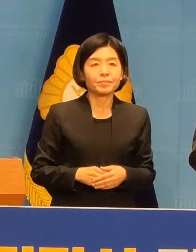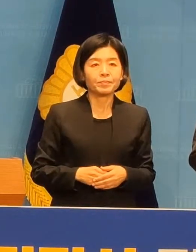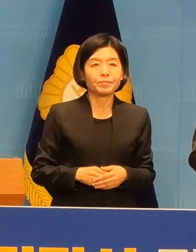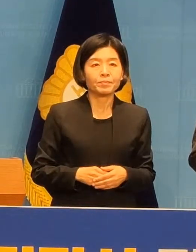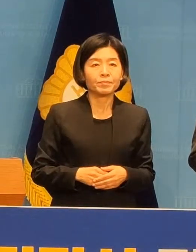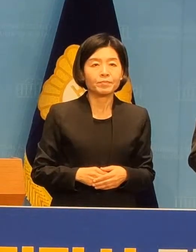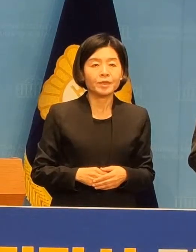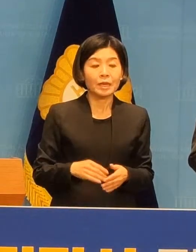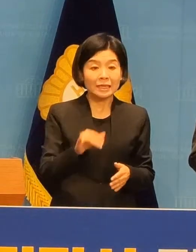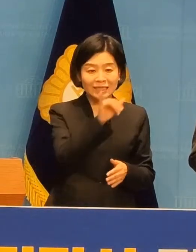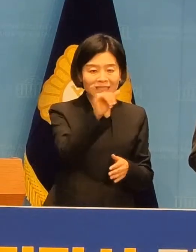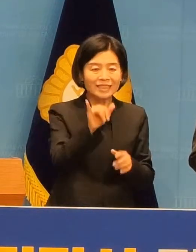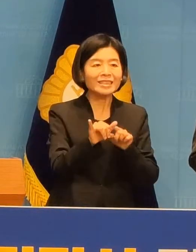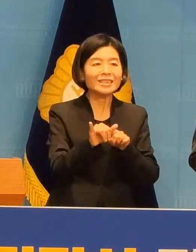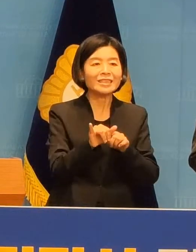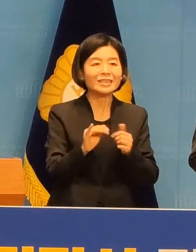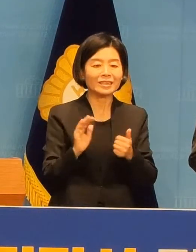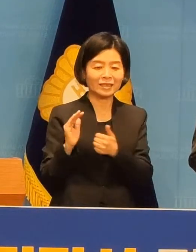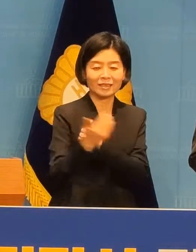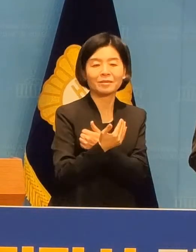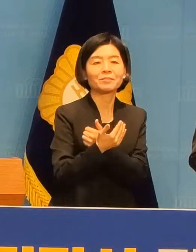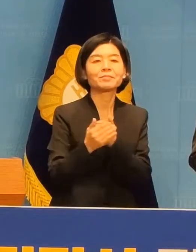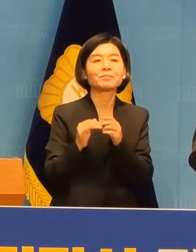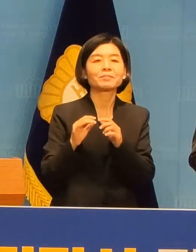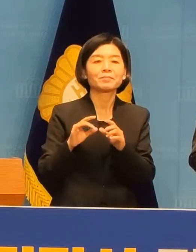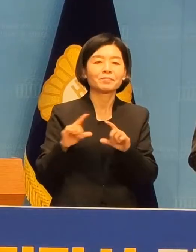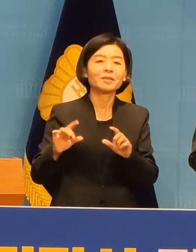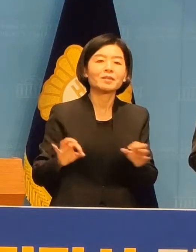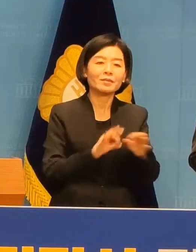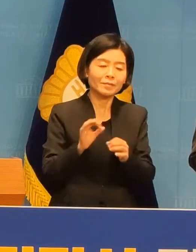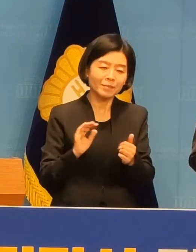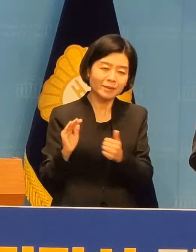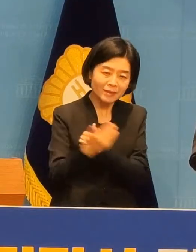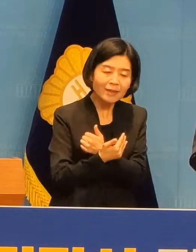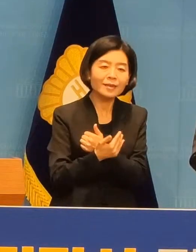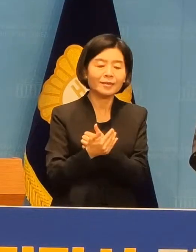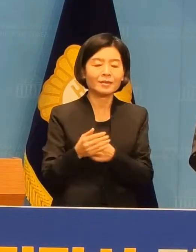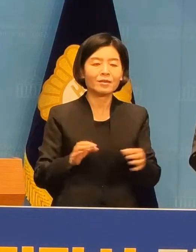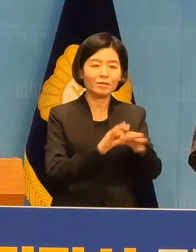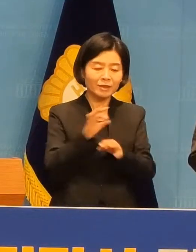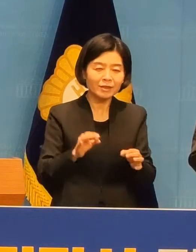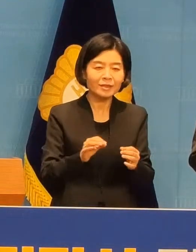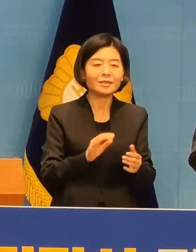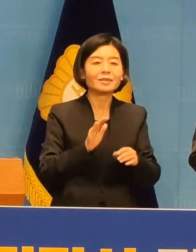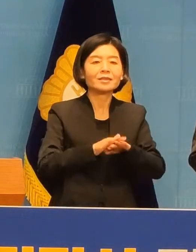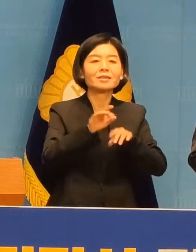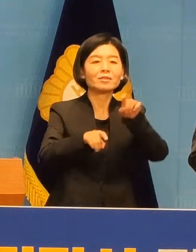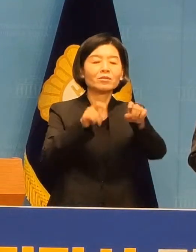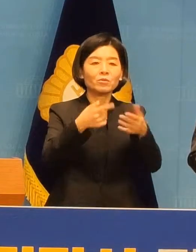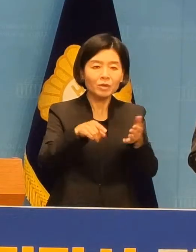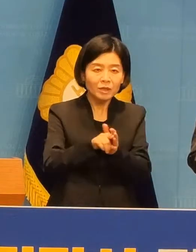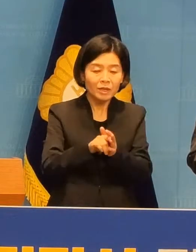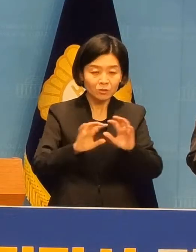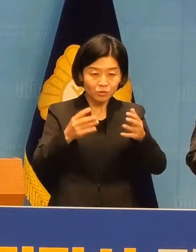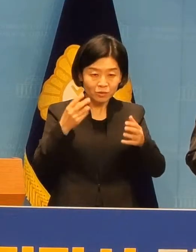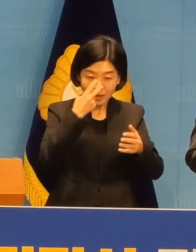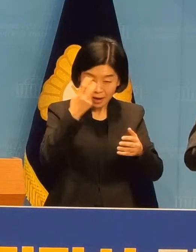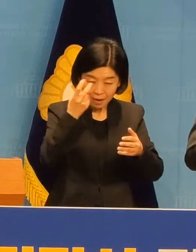네, 을 지키는 민생실천위원회 국감 질의서에는 사람과 민생이